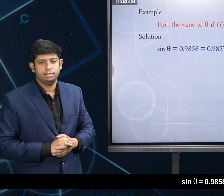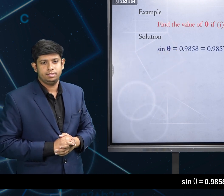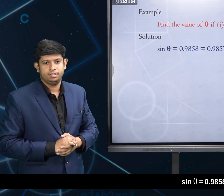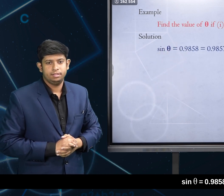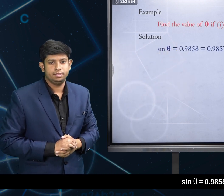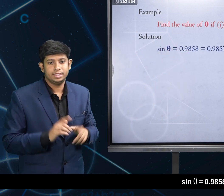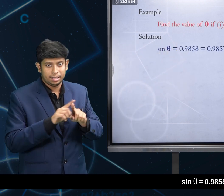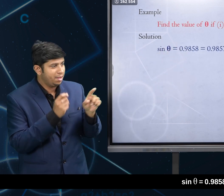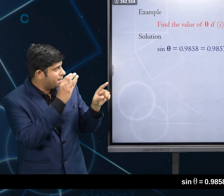0.9858